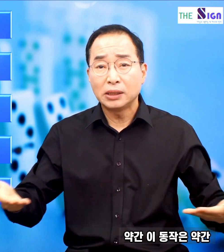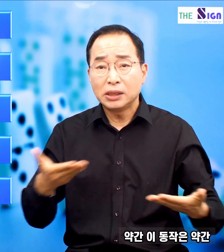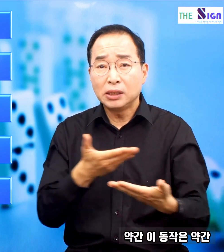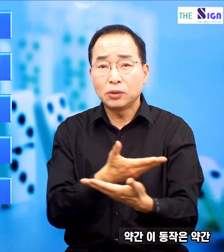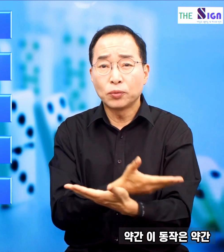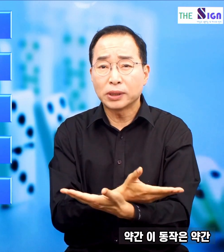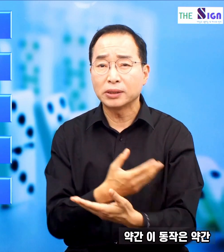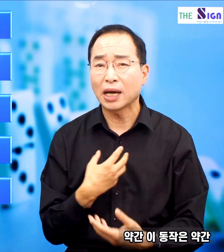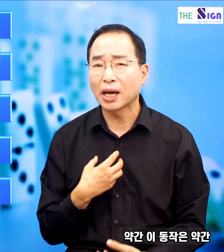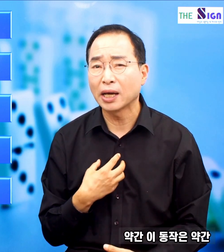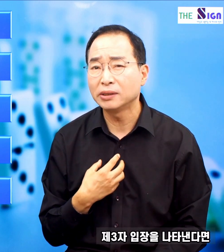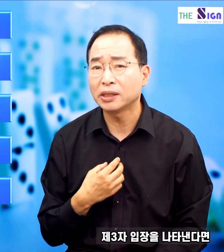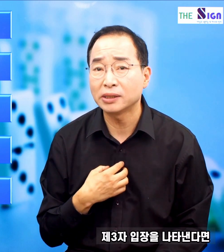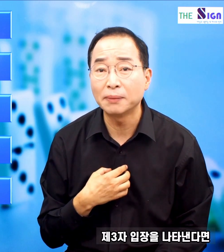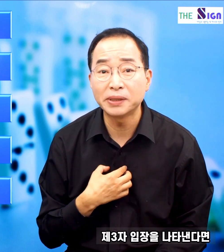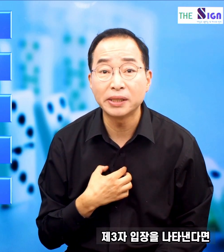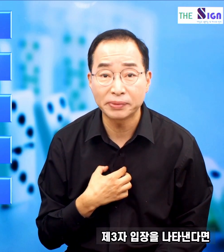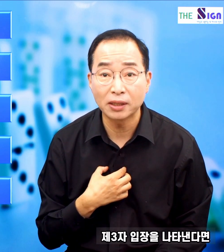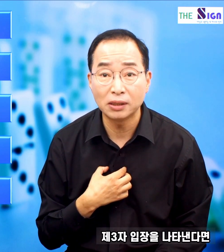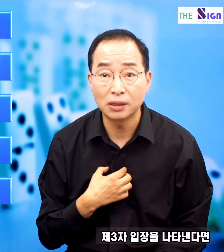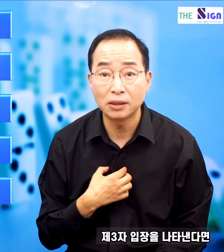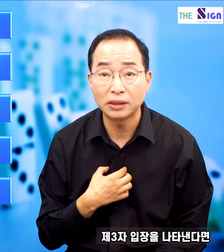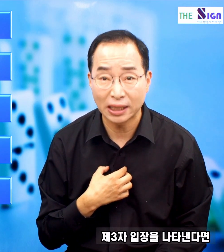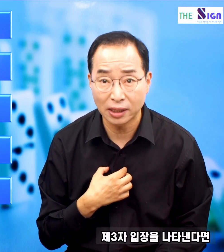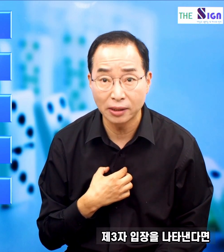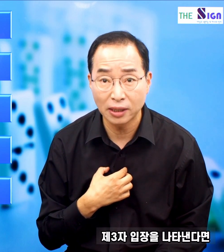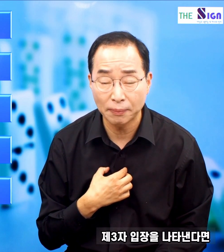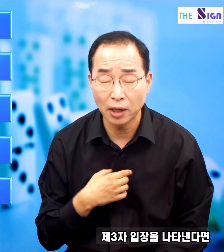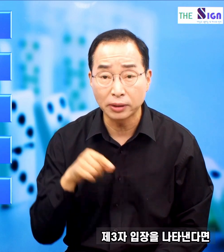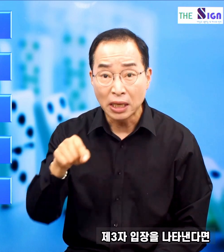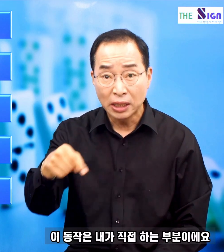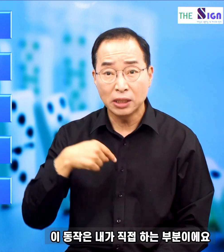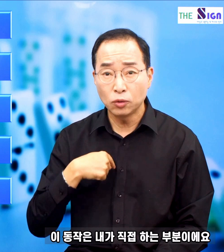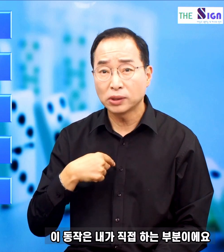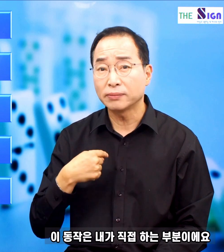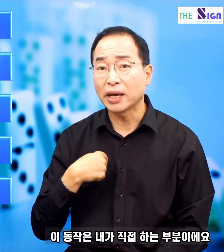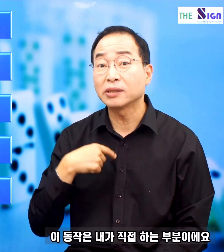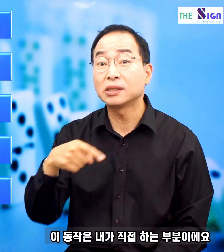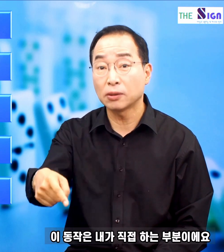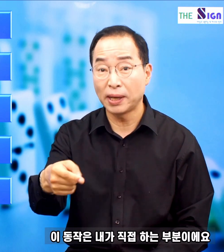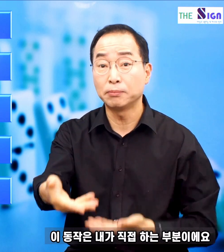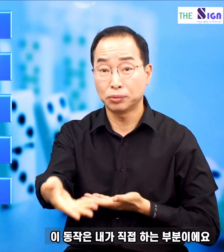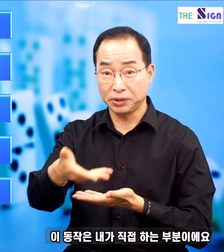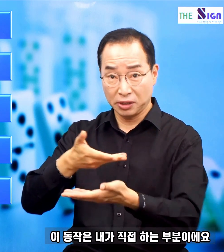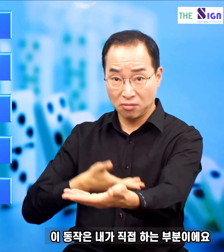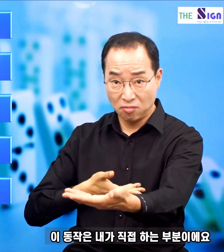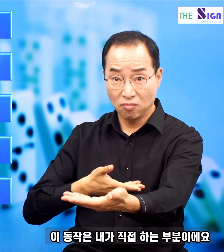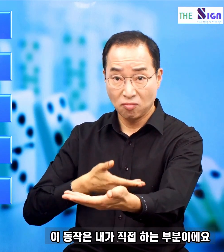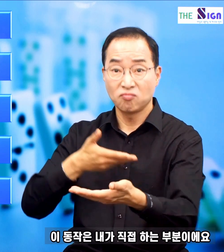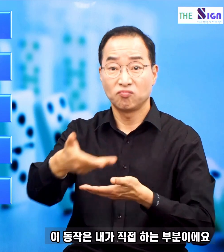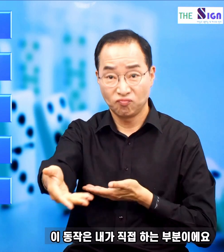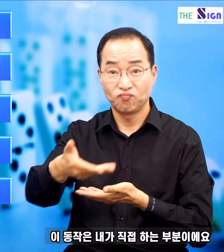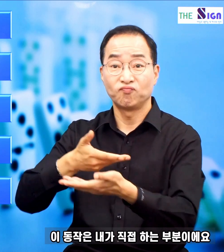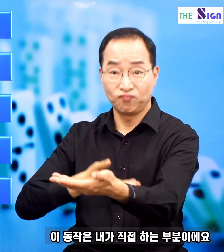이 동작은 약간 제3자 입장을 나타낸다면 이 동작은 내가 직접 하는 부분이에요.